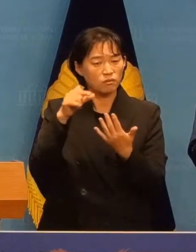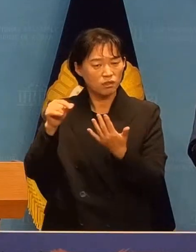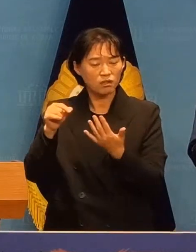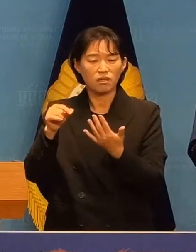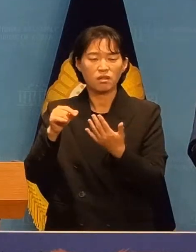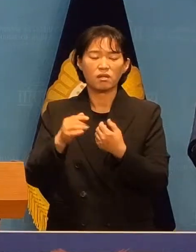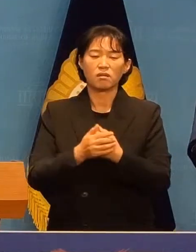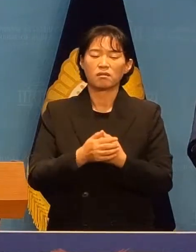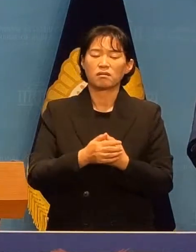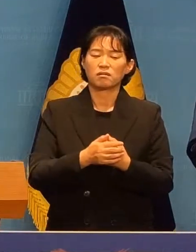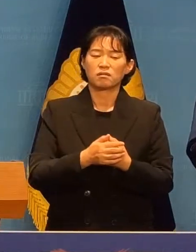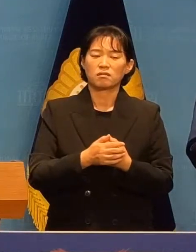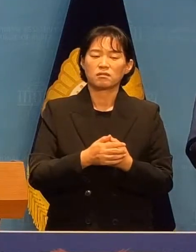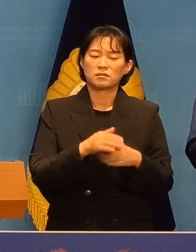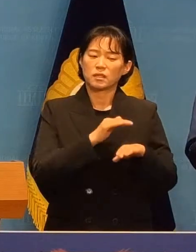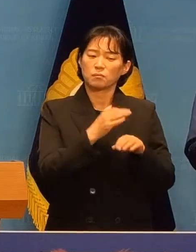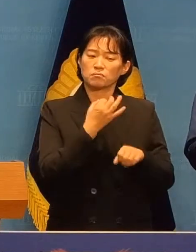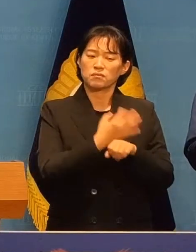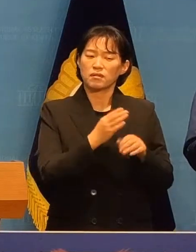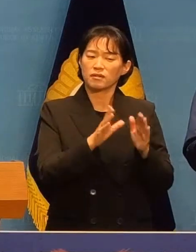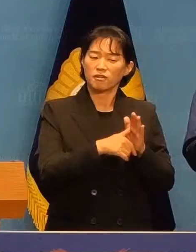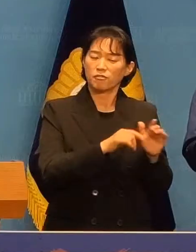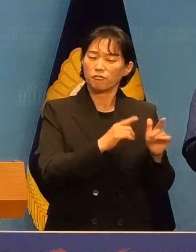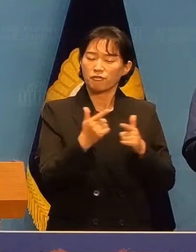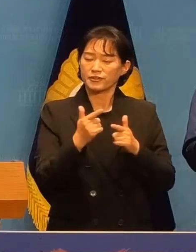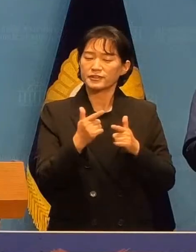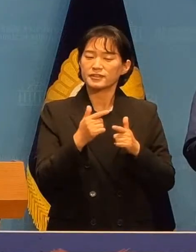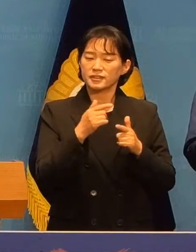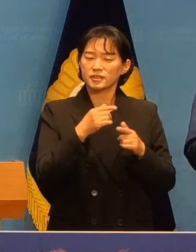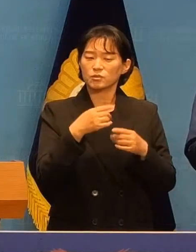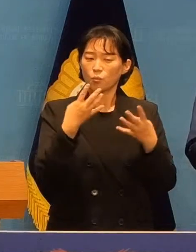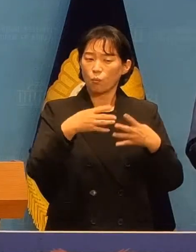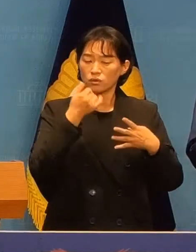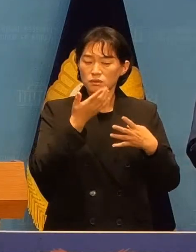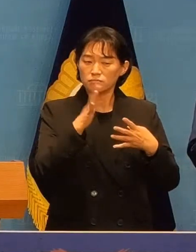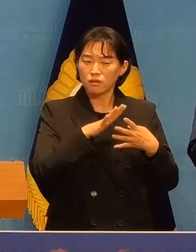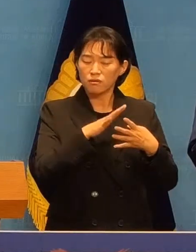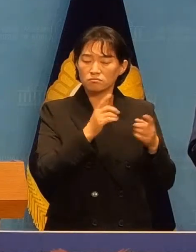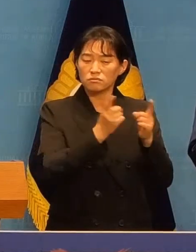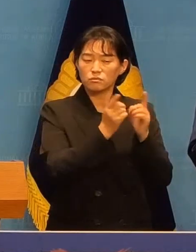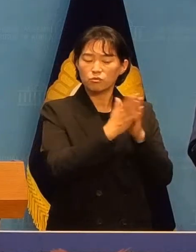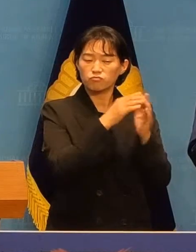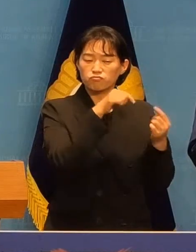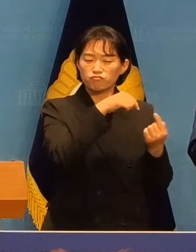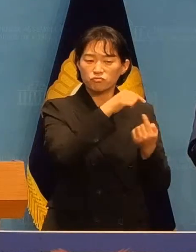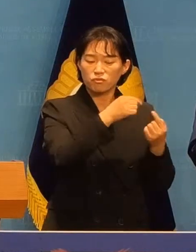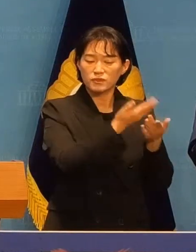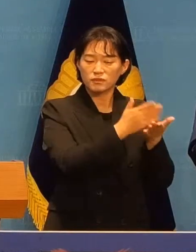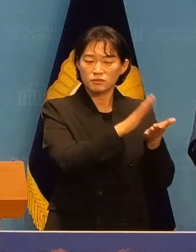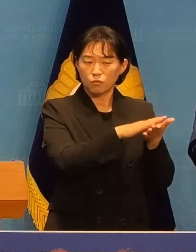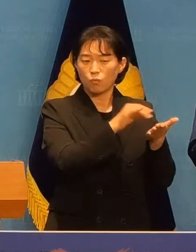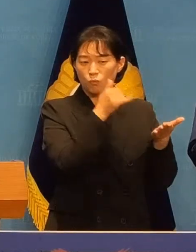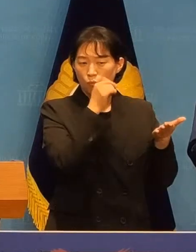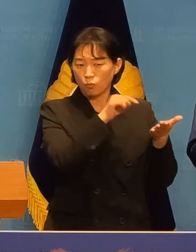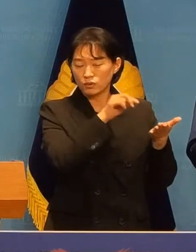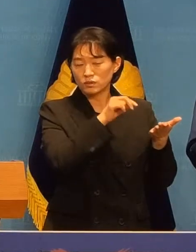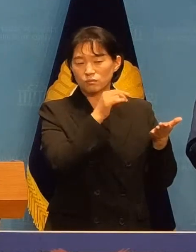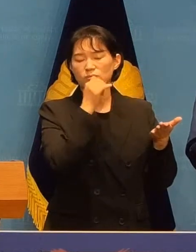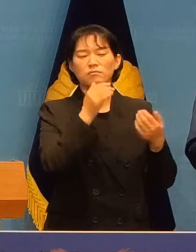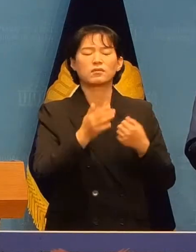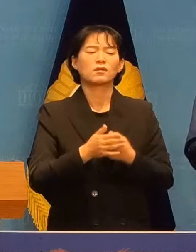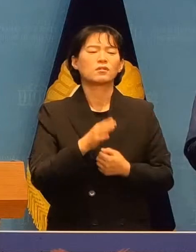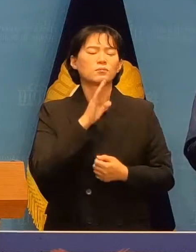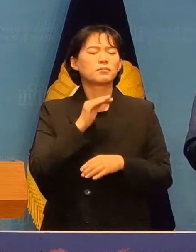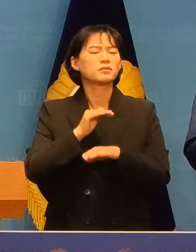그 핵심에 자동차를 살 때 여러 가지 요인이 있지만 직영 서비스 센터의 존재가 그 자동차의